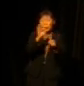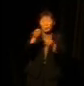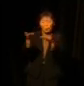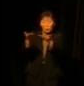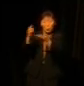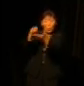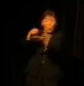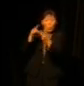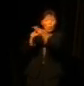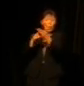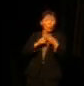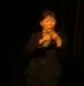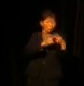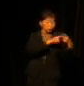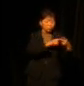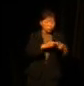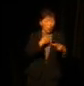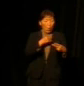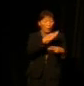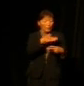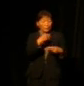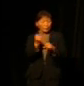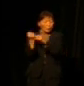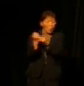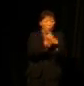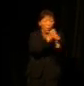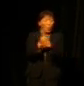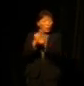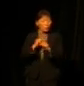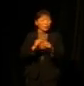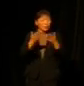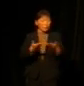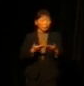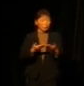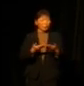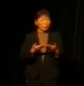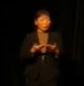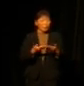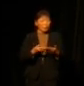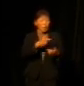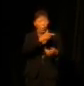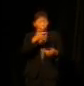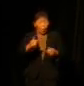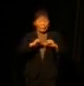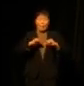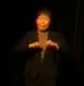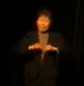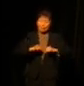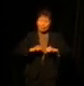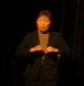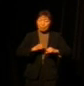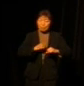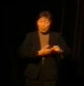ている、温かく見守れているという大きな、ね、元気と勇気を、ね、いただいて、ね、感謝としてもう一歩